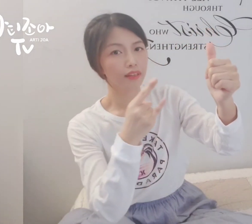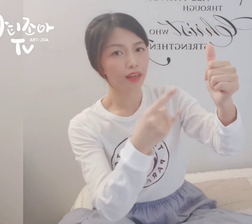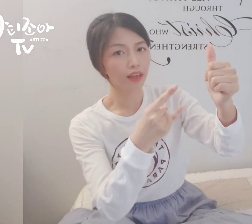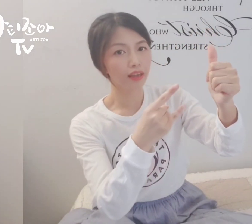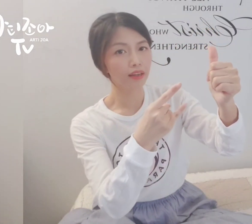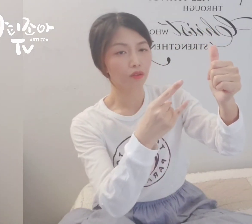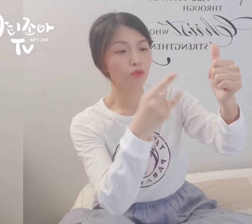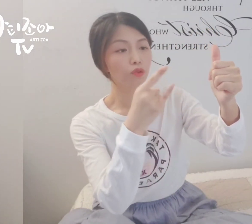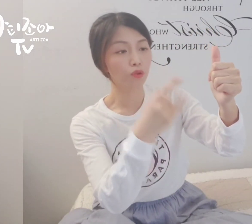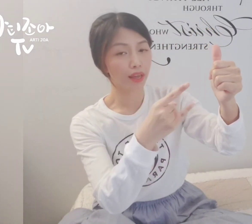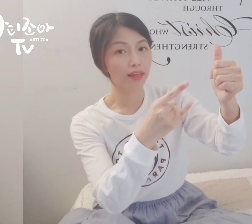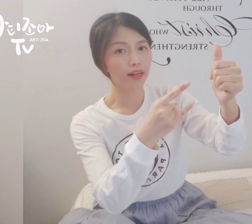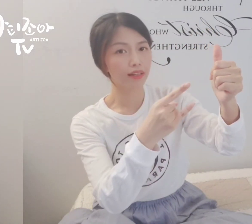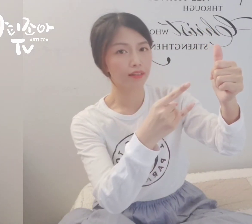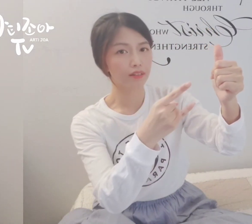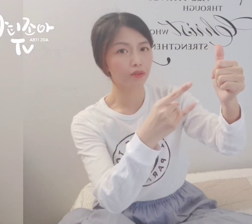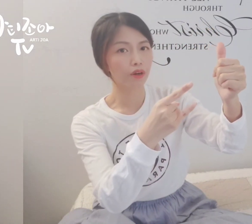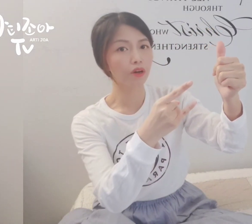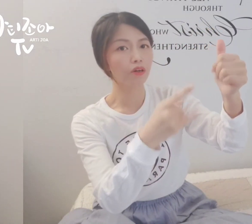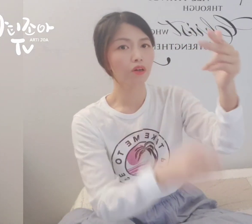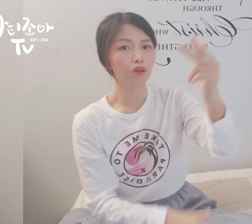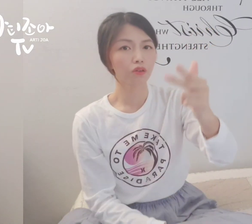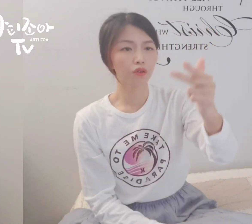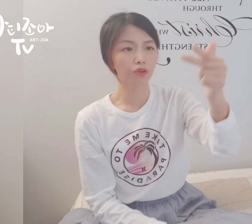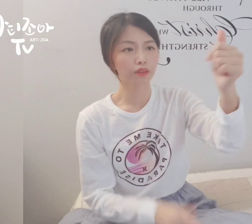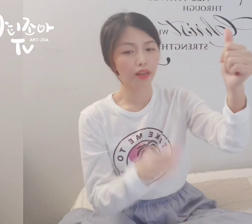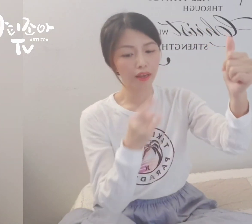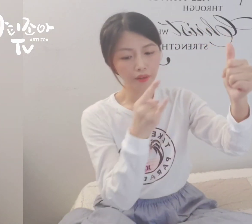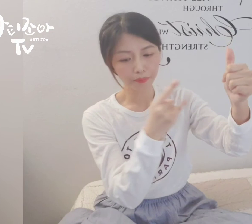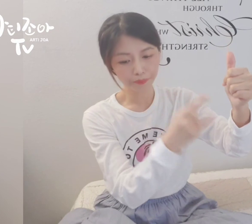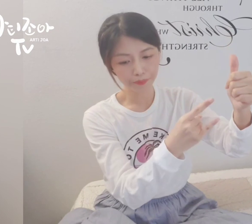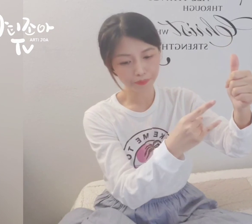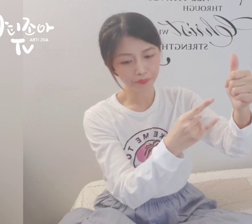주께 누구누구에게란 뜻이고요. 주께